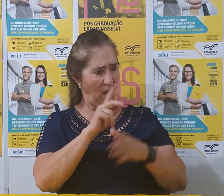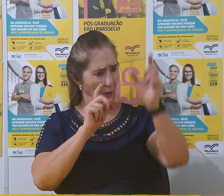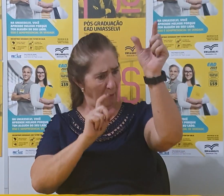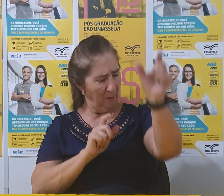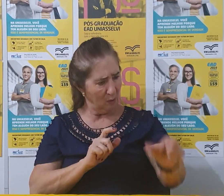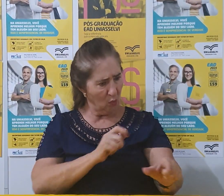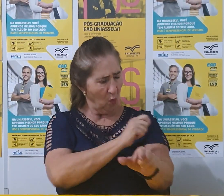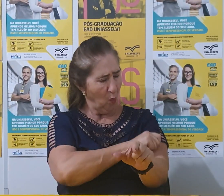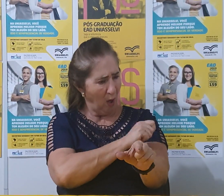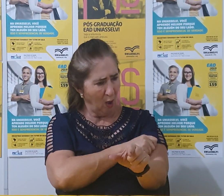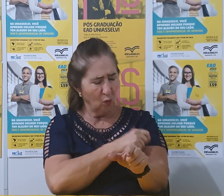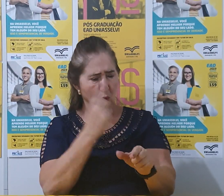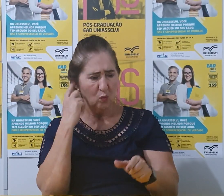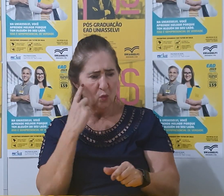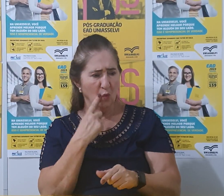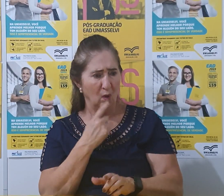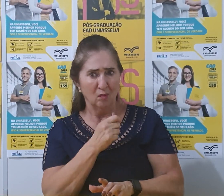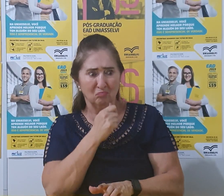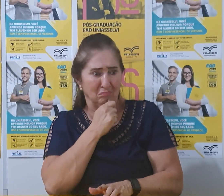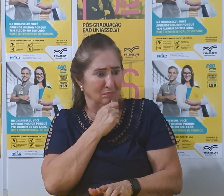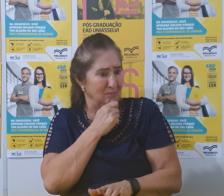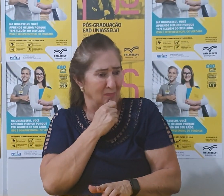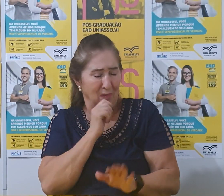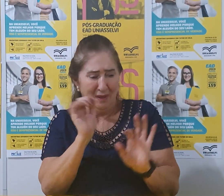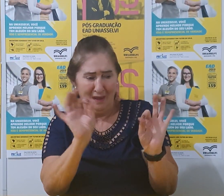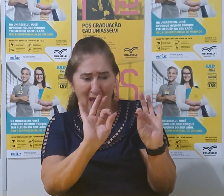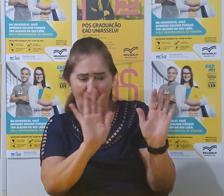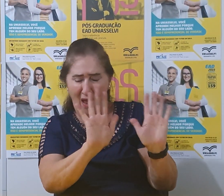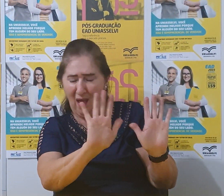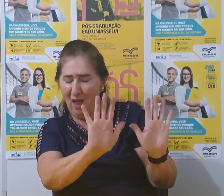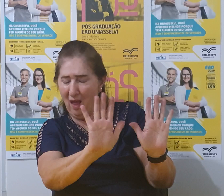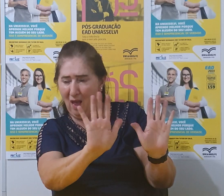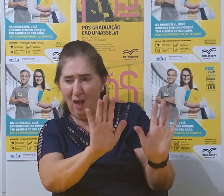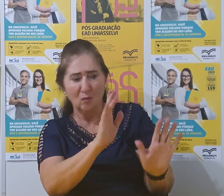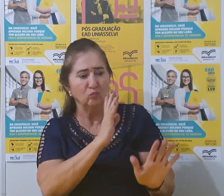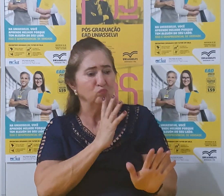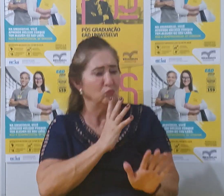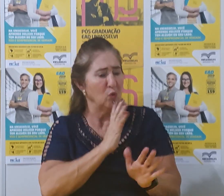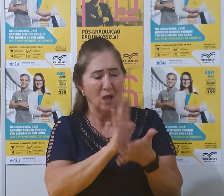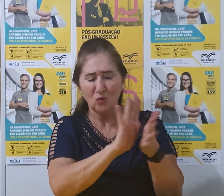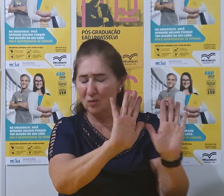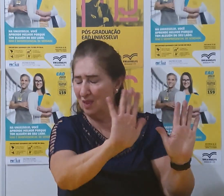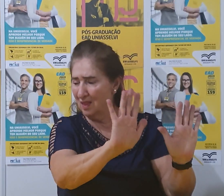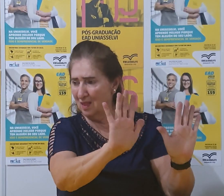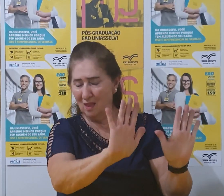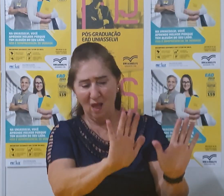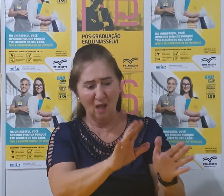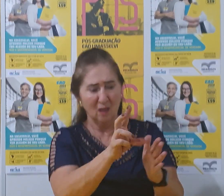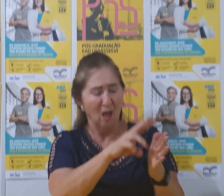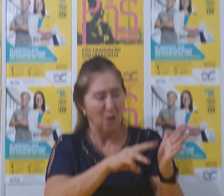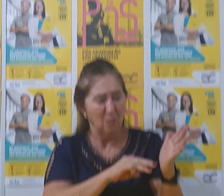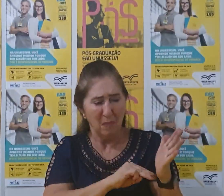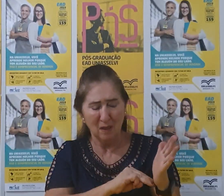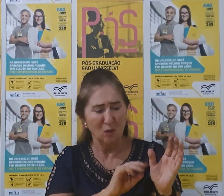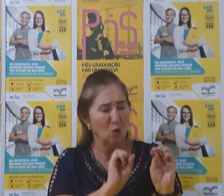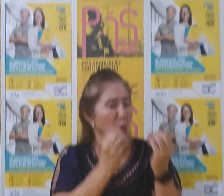apresentam-se despreparados no que tange à inclusão educacional e transmissão de conteúdos